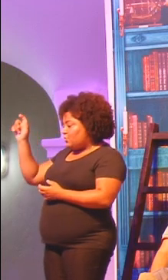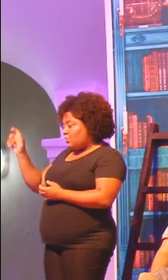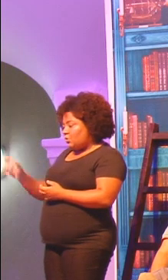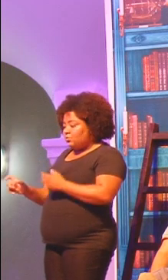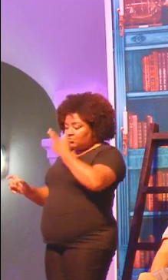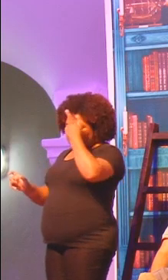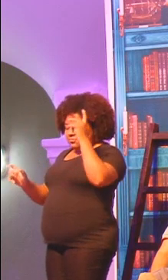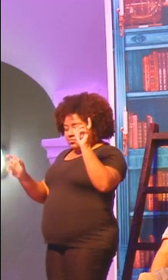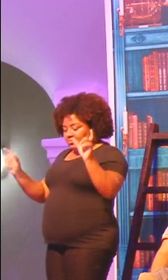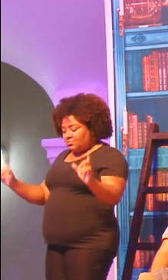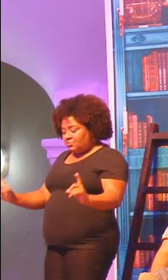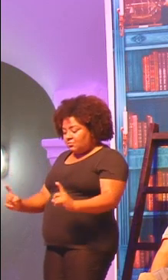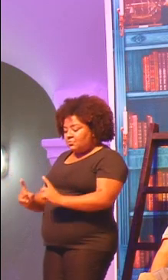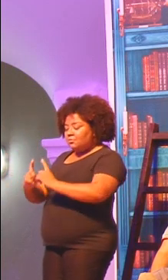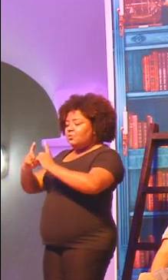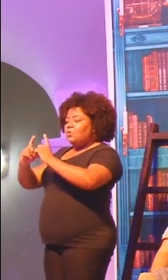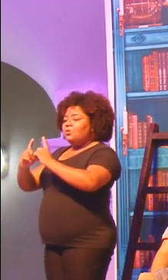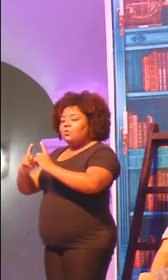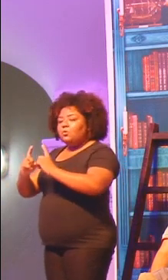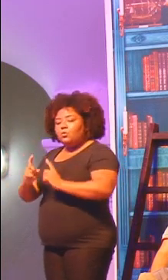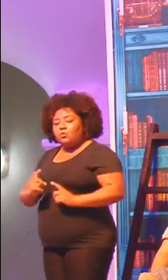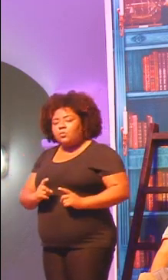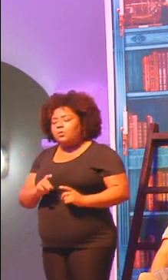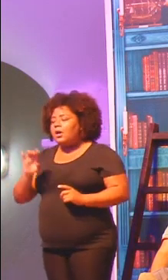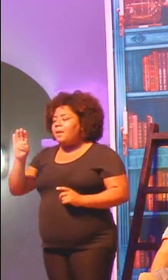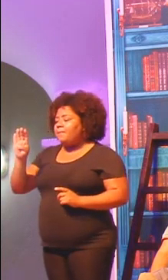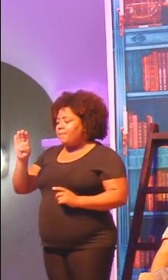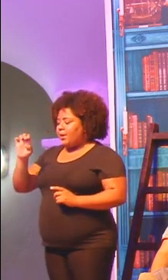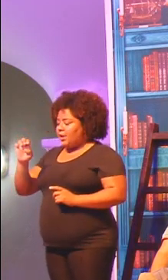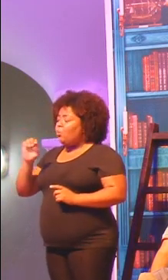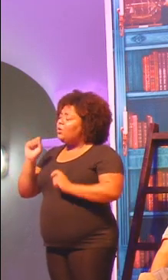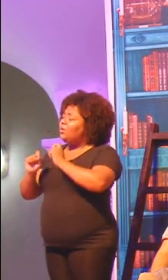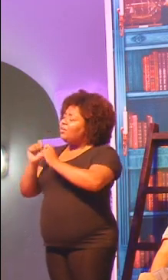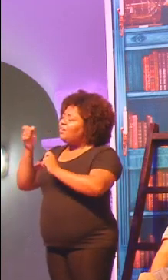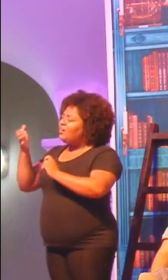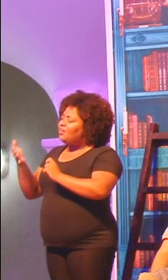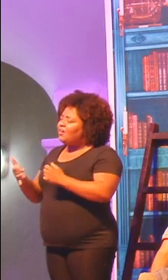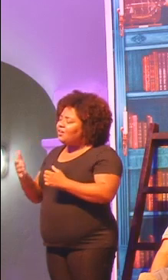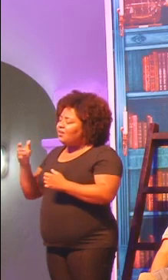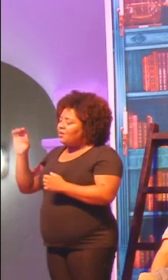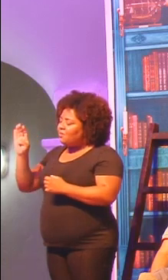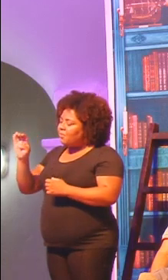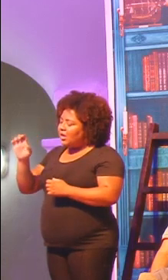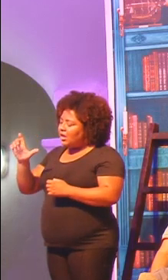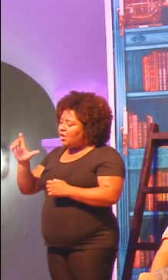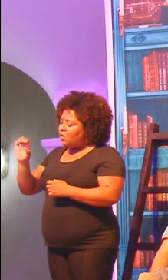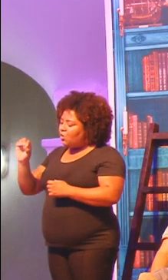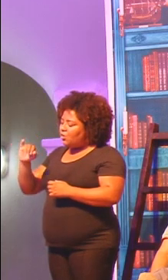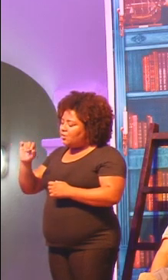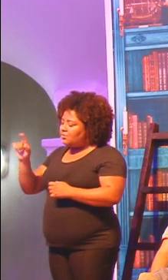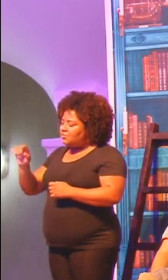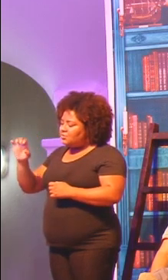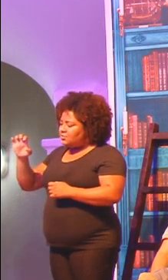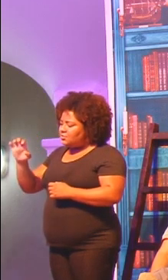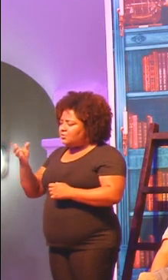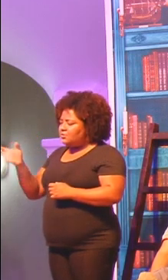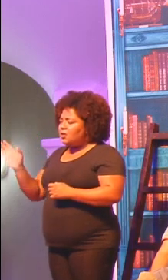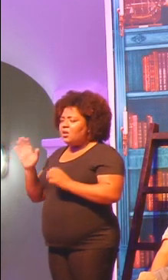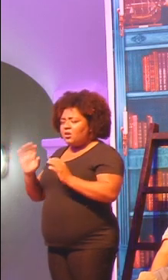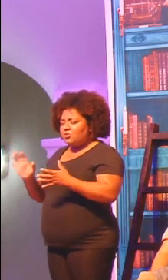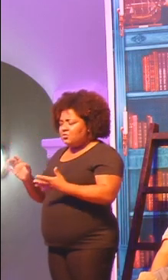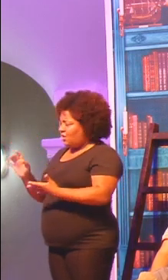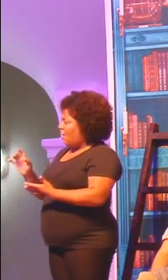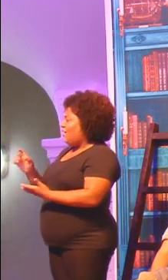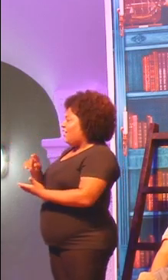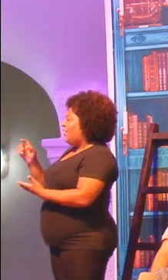personagens. O que dizer de Belonise e Bibiana? Né? Como eu, ao ler, acabei de ler o livro de Itamar, por